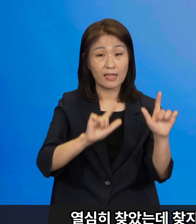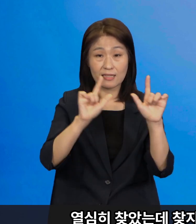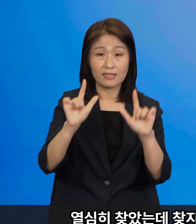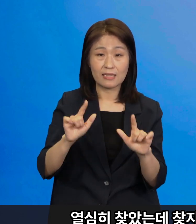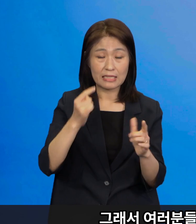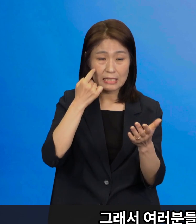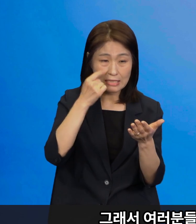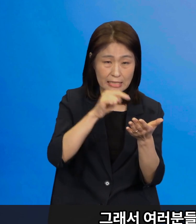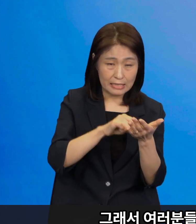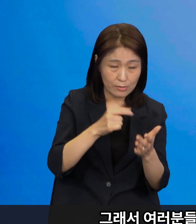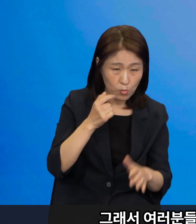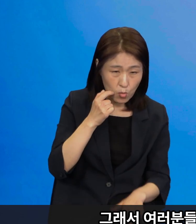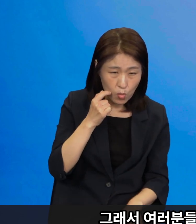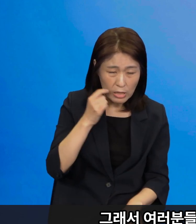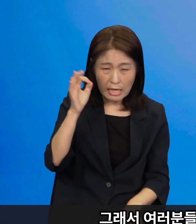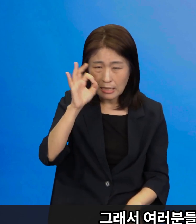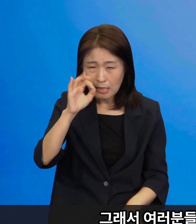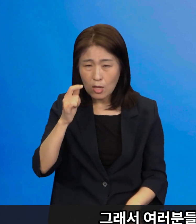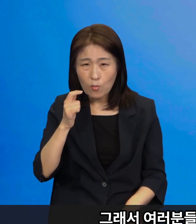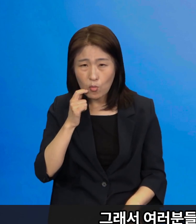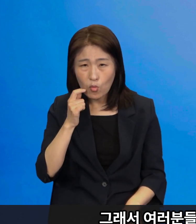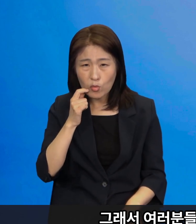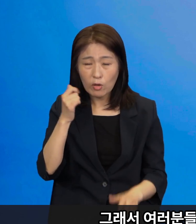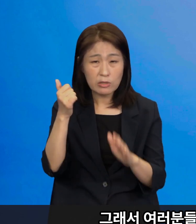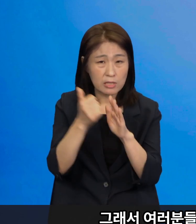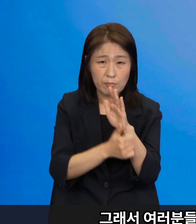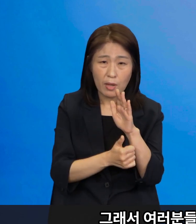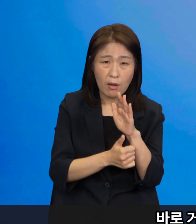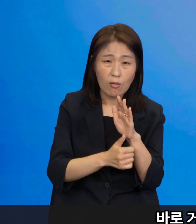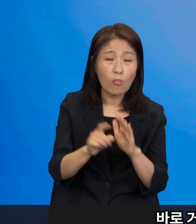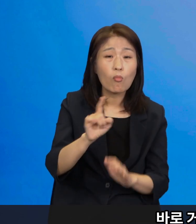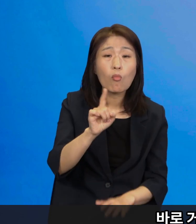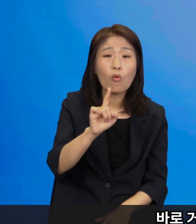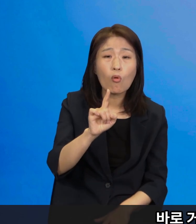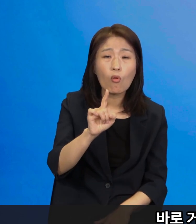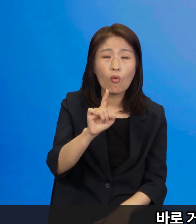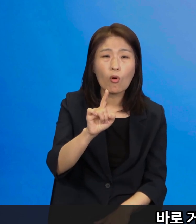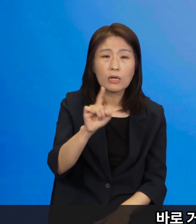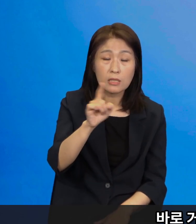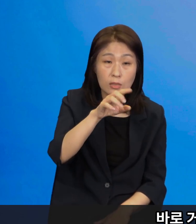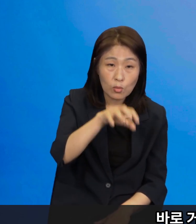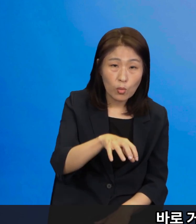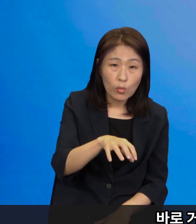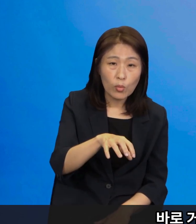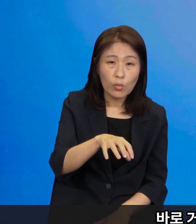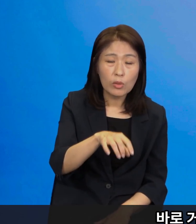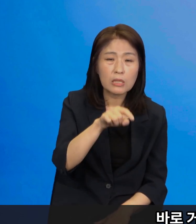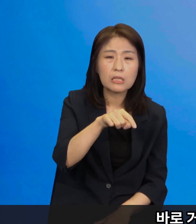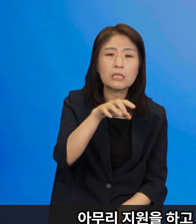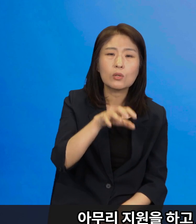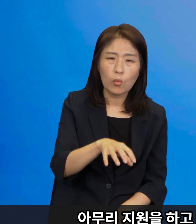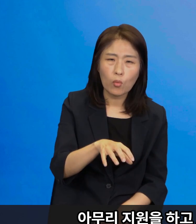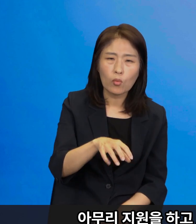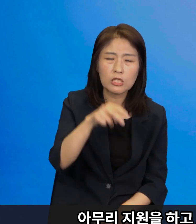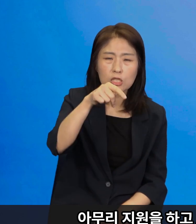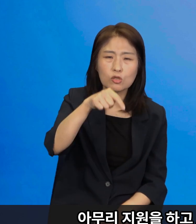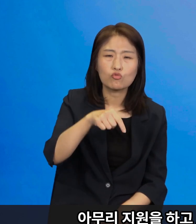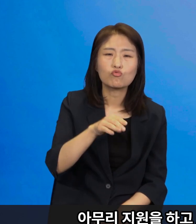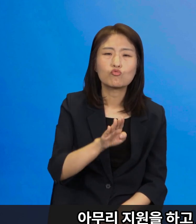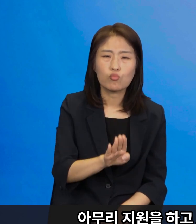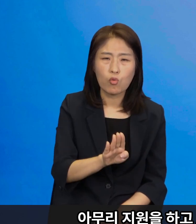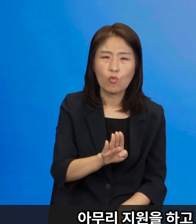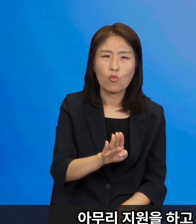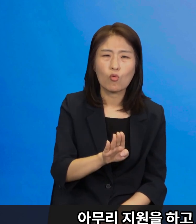그것은 무엇이죠? 그래서 여러분들이 있게 된 곳은 어디입니까? 바로 거기가 숲지방입니다. 아무리 지원을